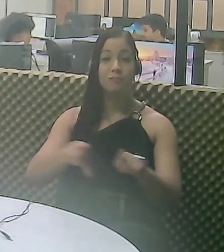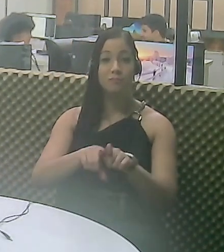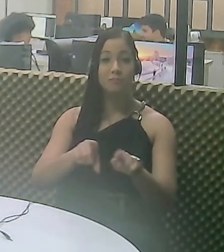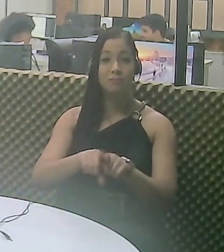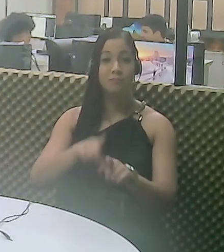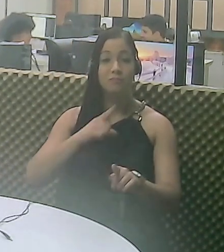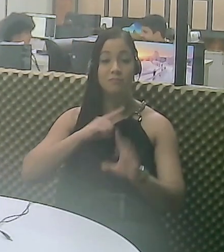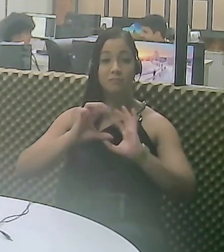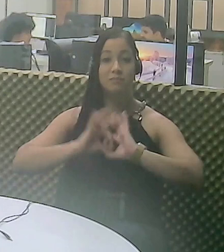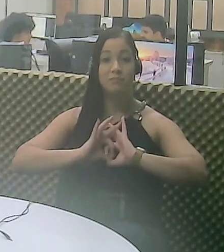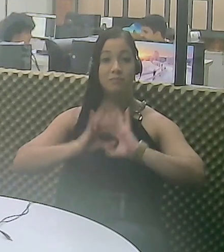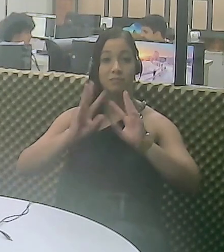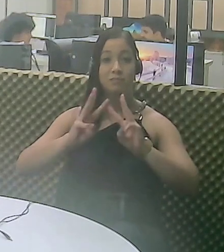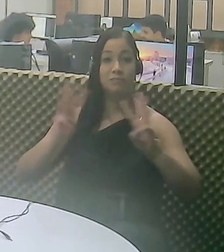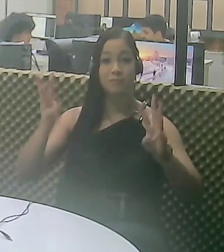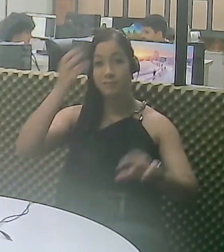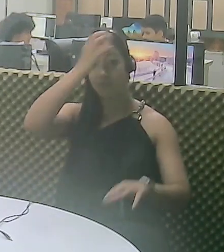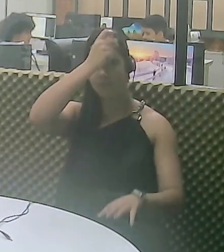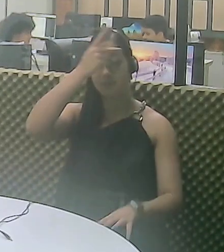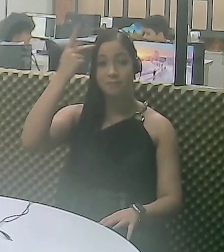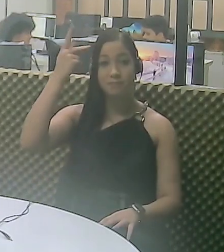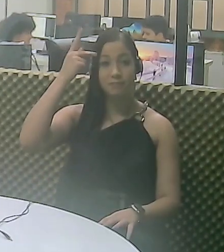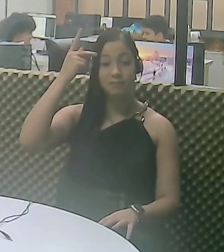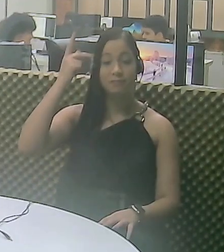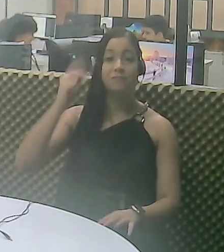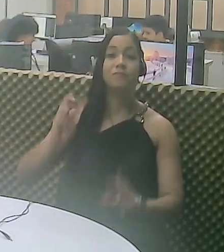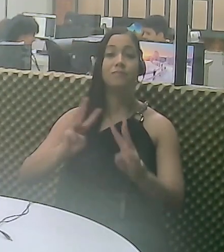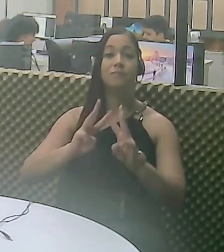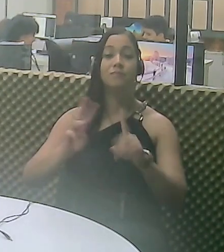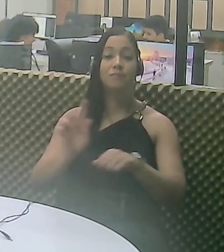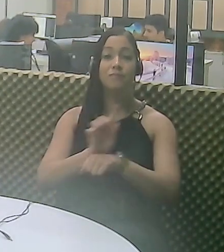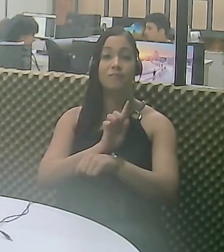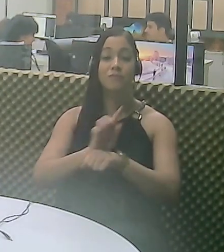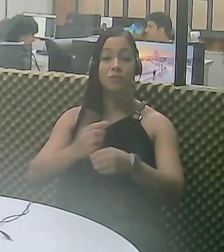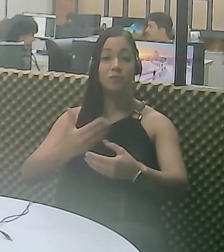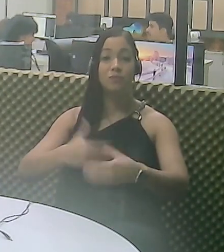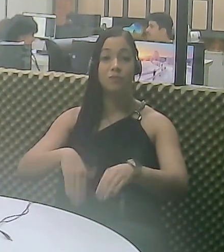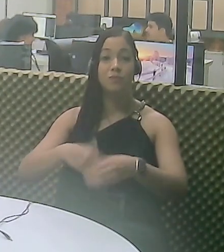será disponibilizado no portal da Prefeitura e na página